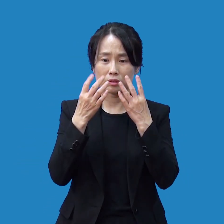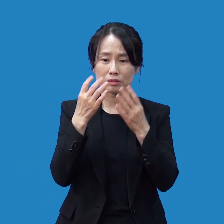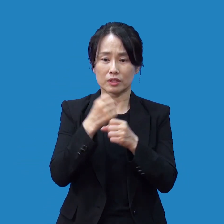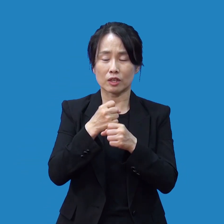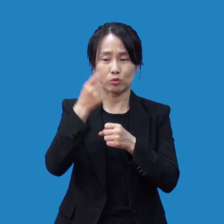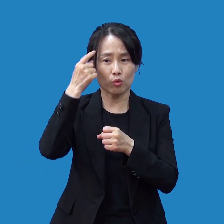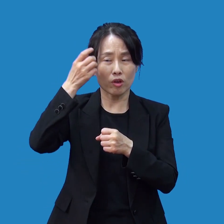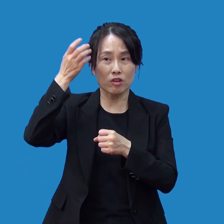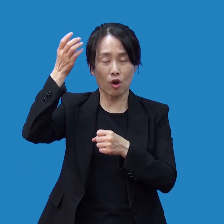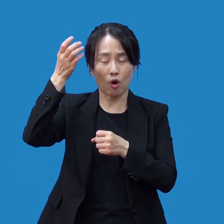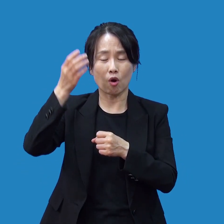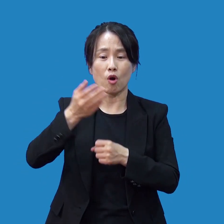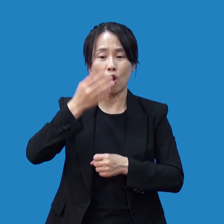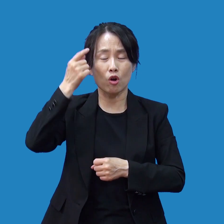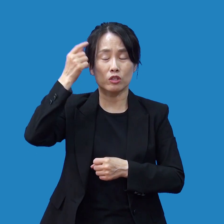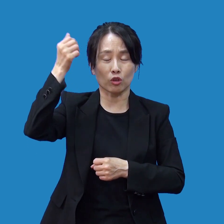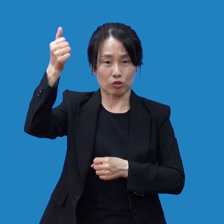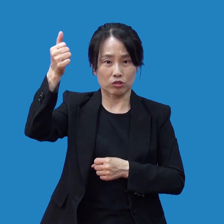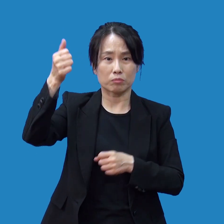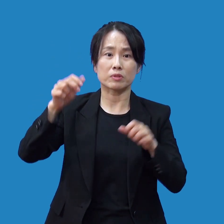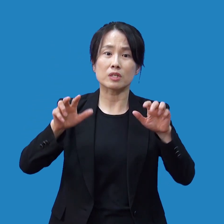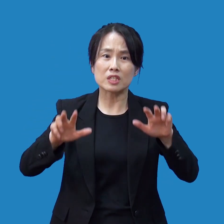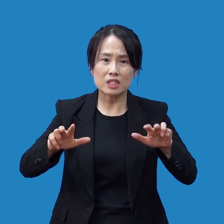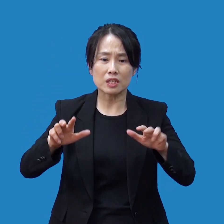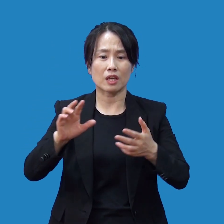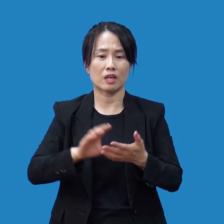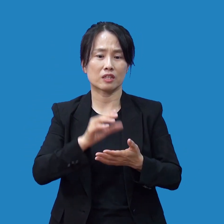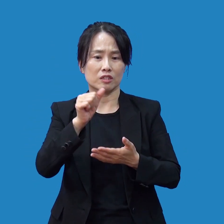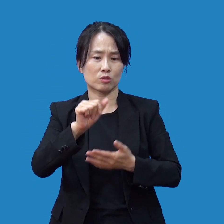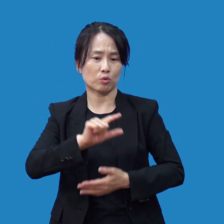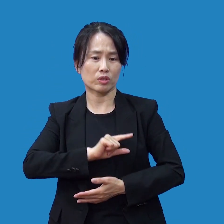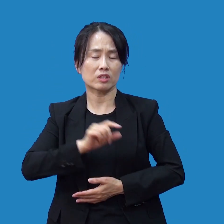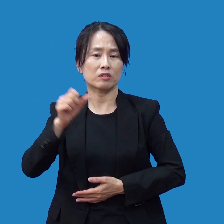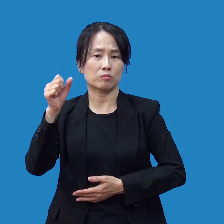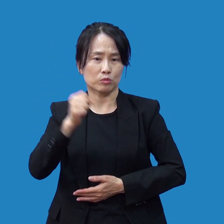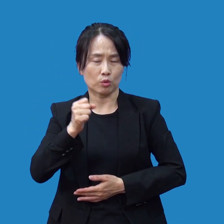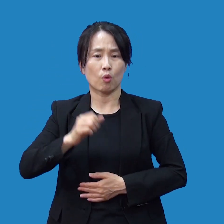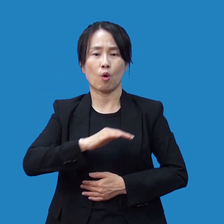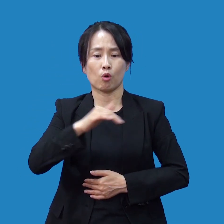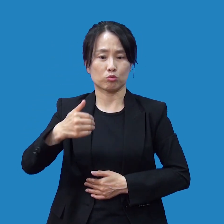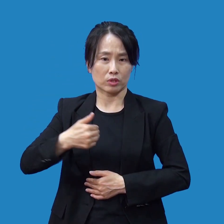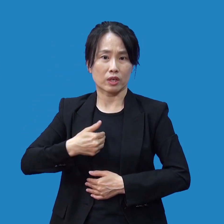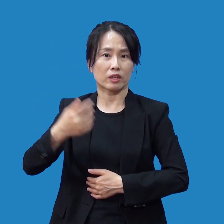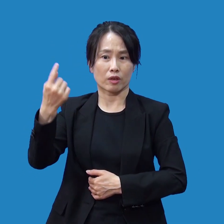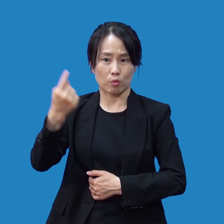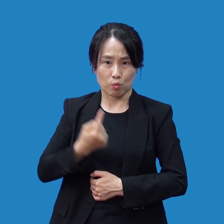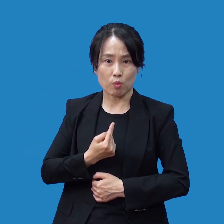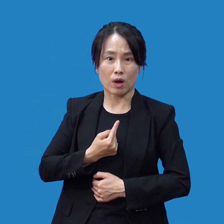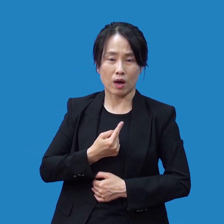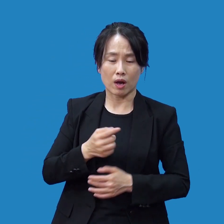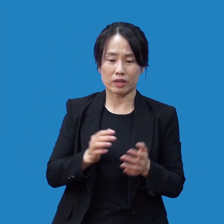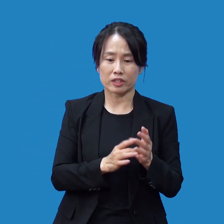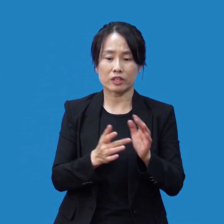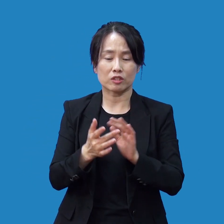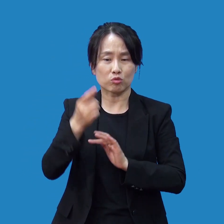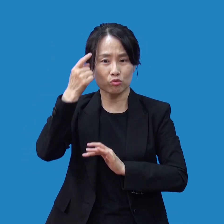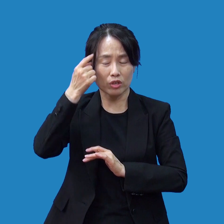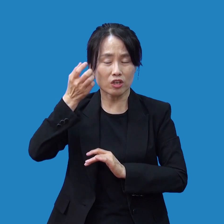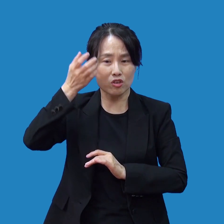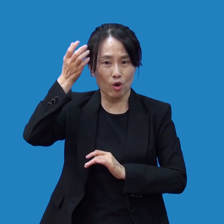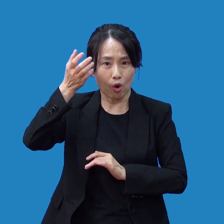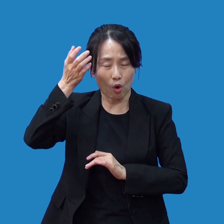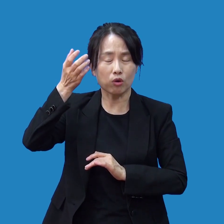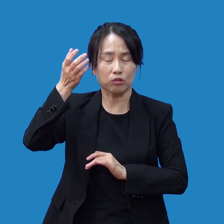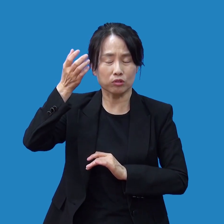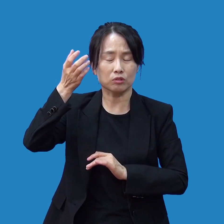영이신 성령께서 이제는 그리스도의 이름으로 우리에게 오십니다. 바로 예수의 영으로서,